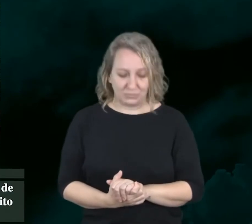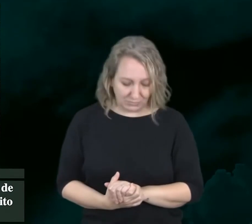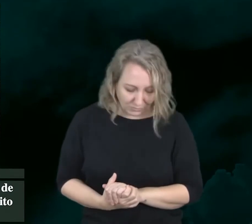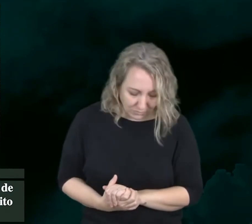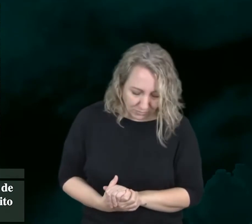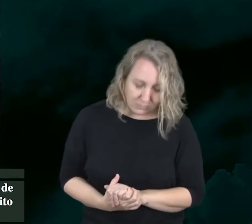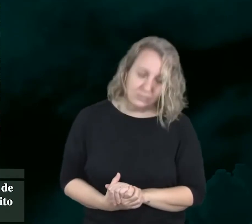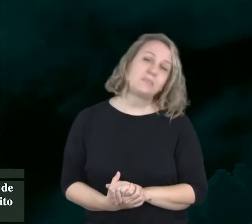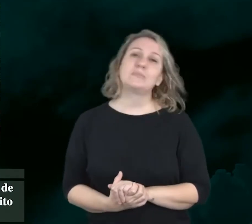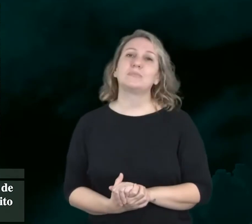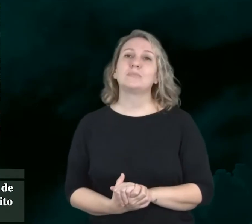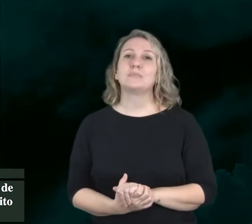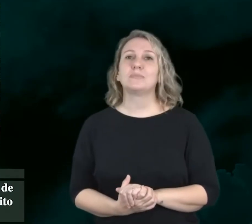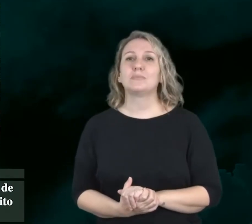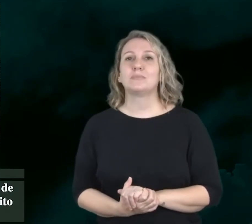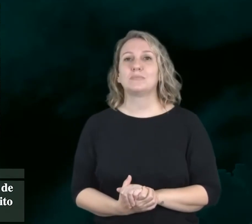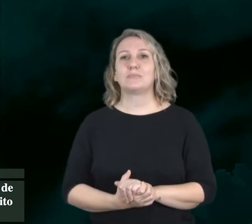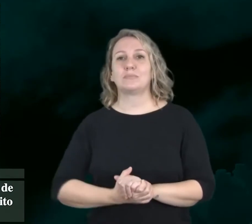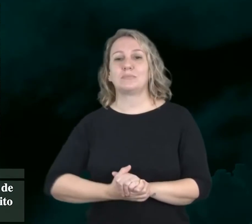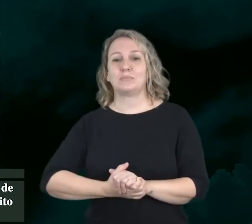Irmãos, hoje eu não vou sair